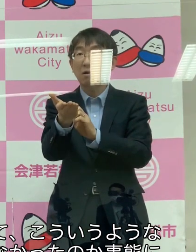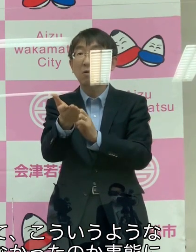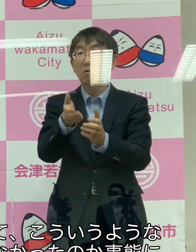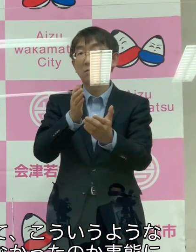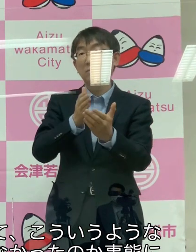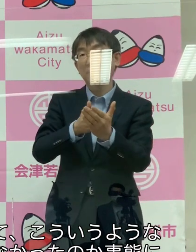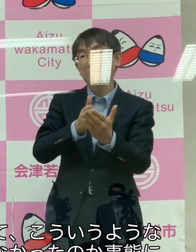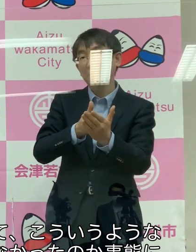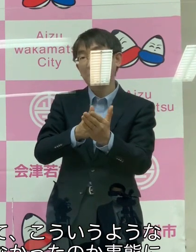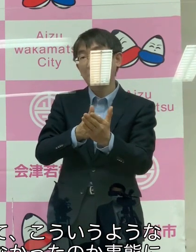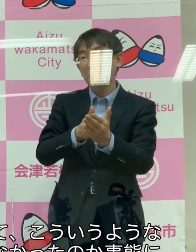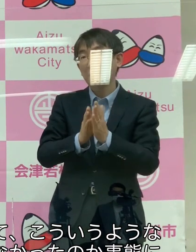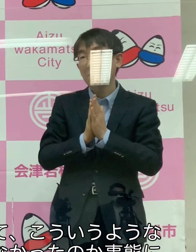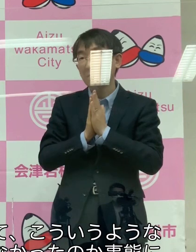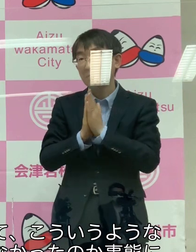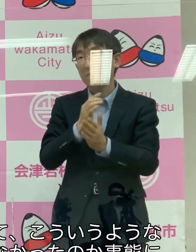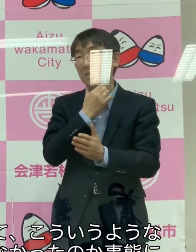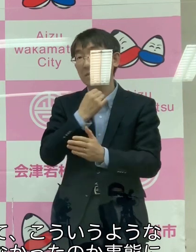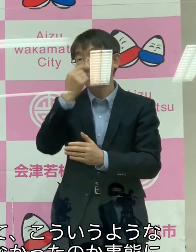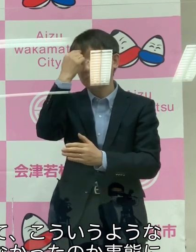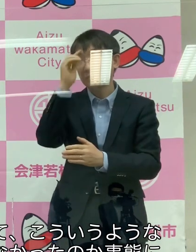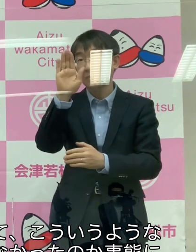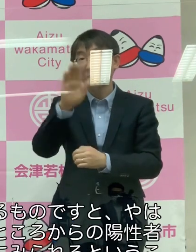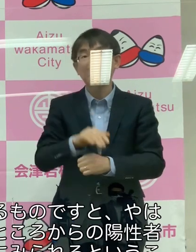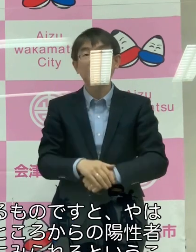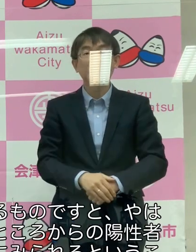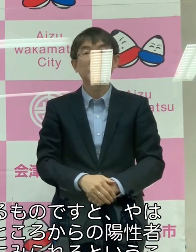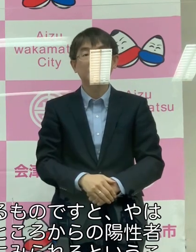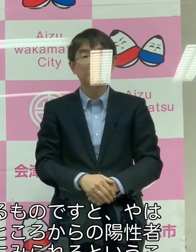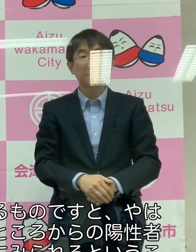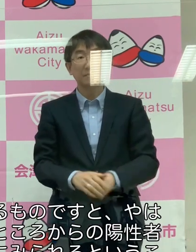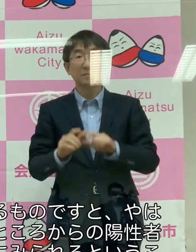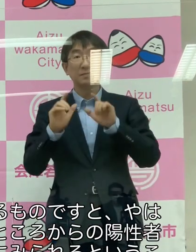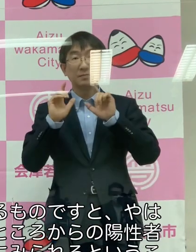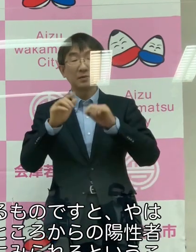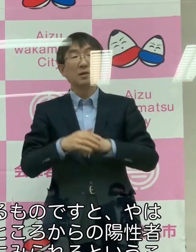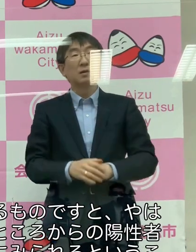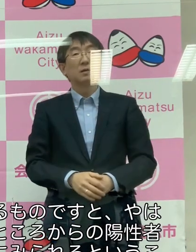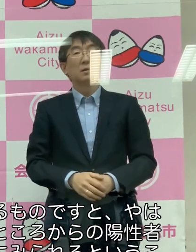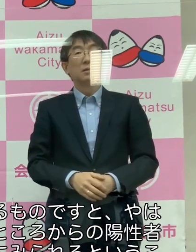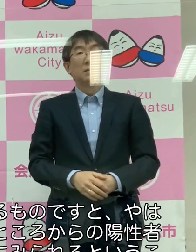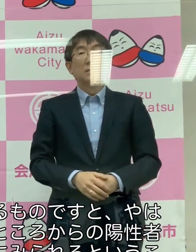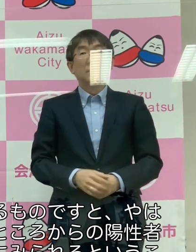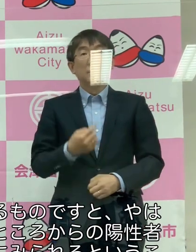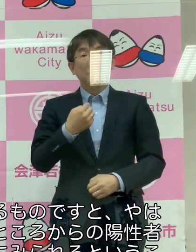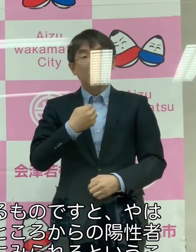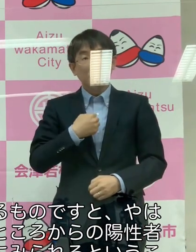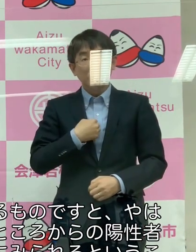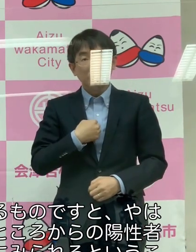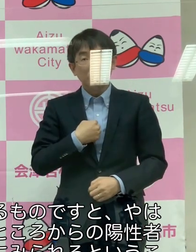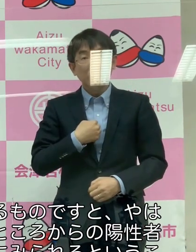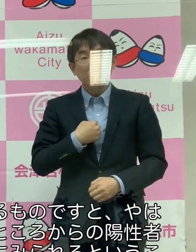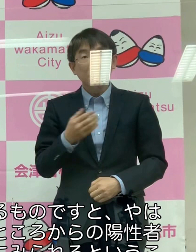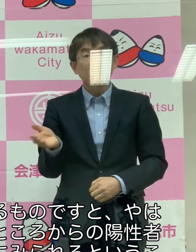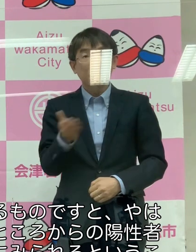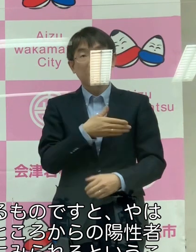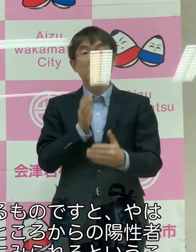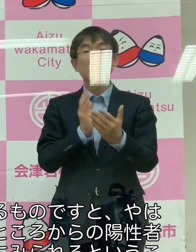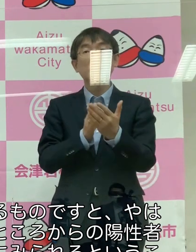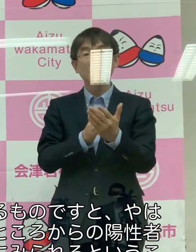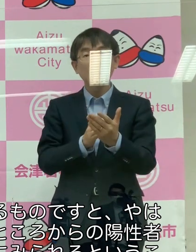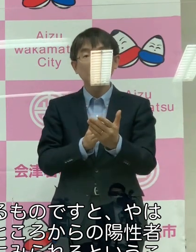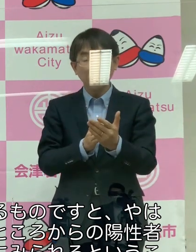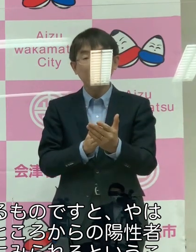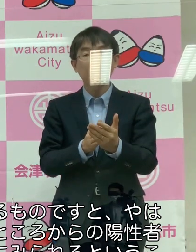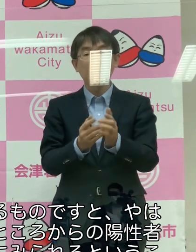い、 お伺いできればというふうに思います。 まあ、私の言っている程度報告を受けているものですと、やはり撤退を伴